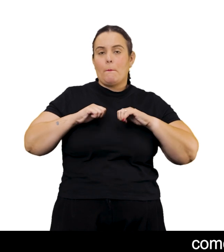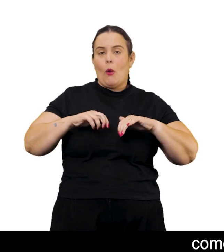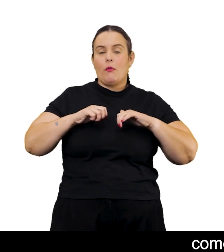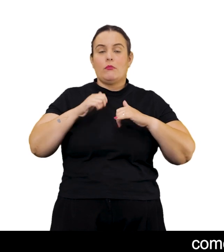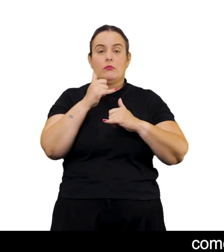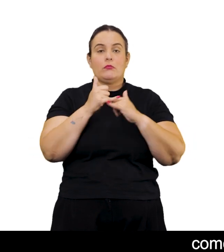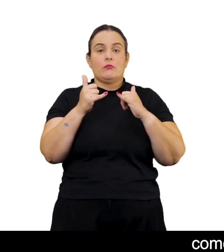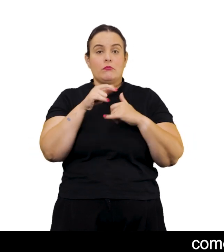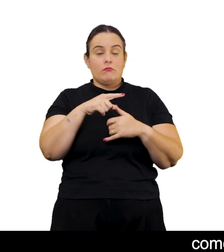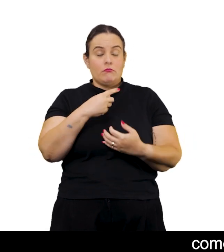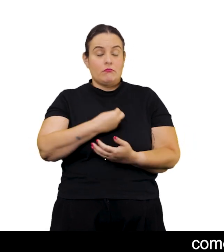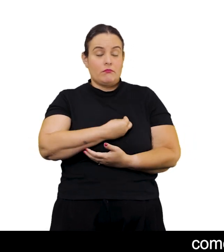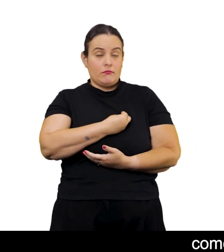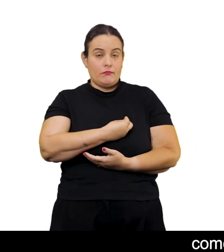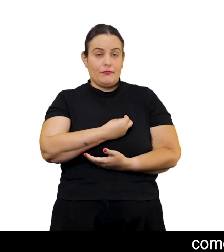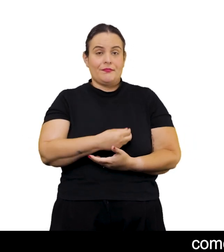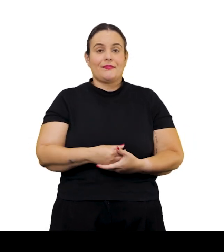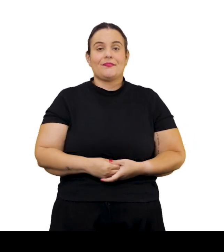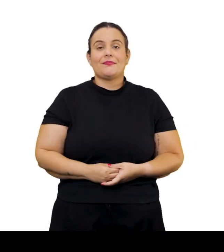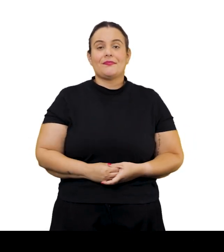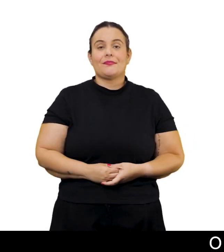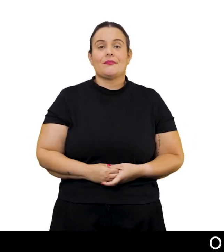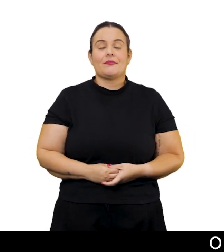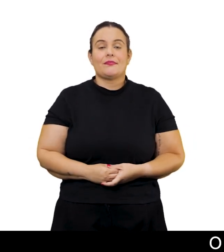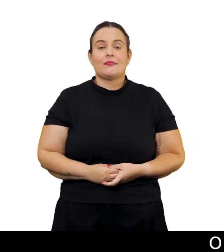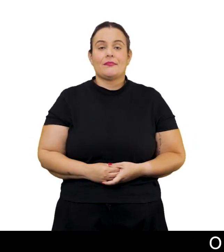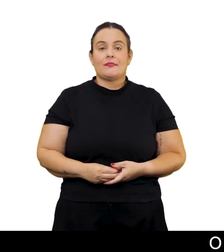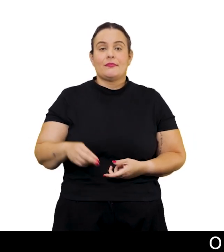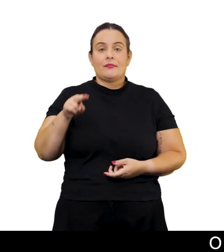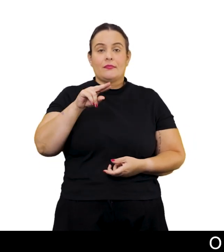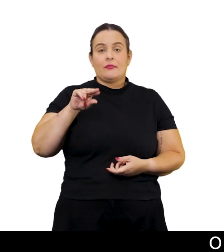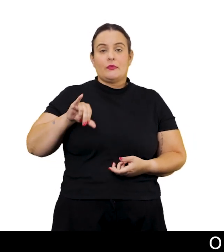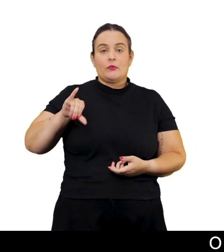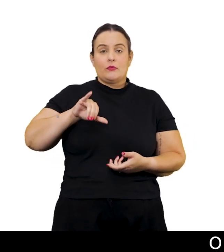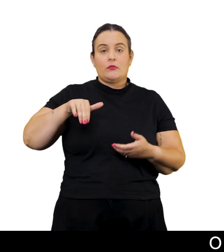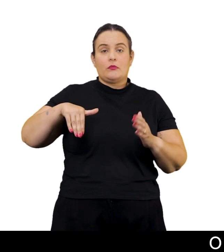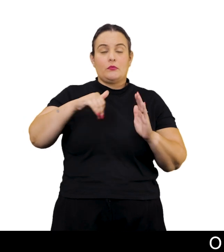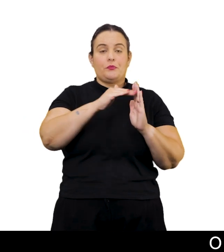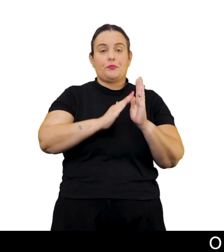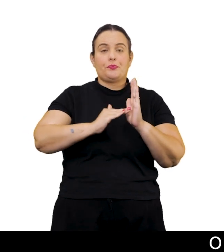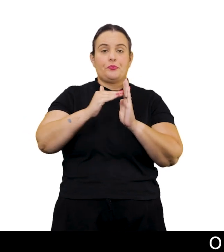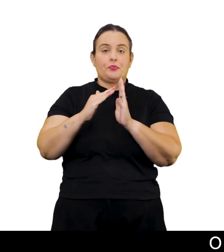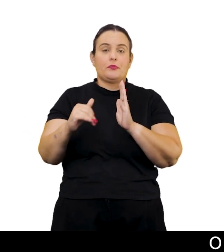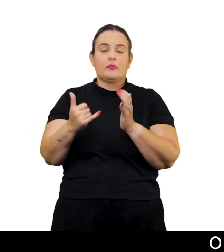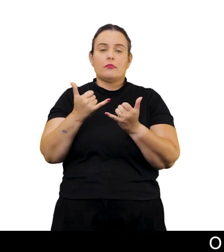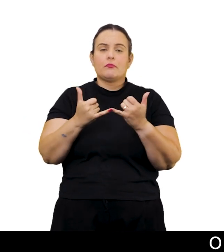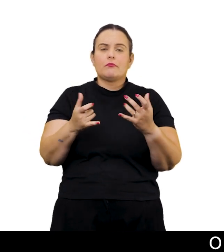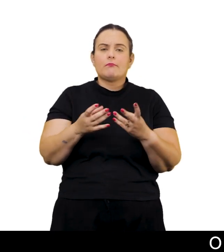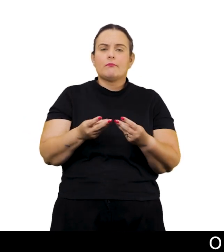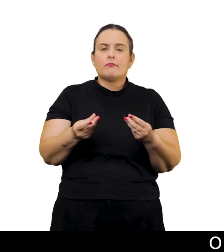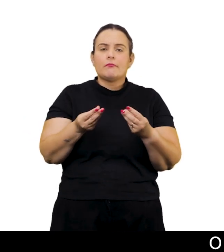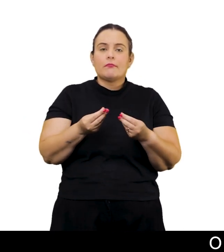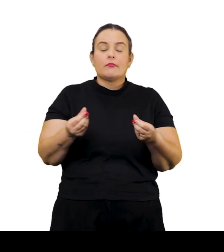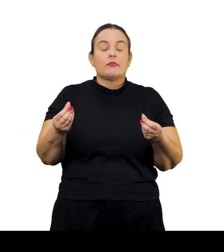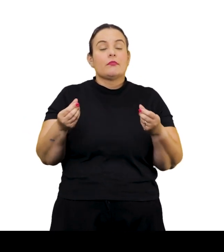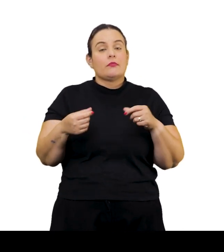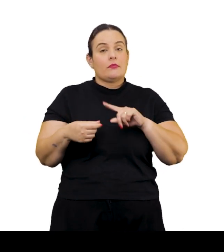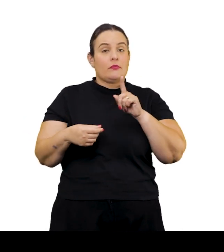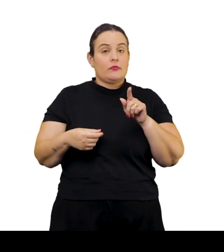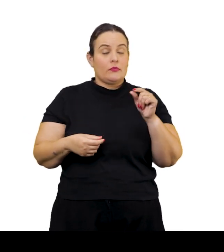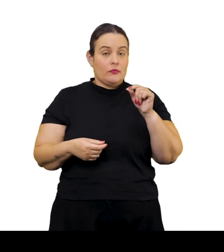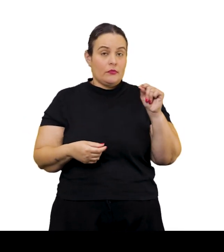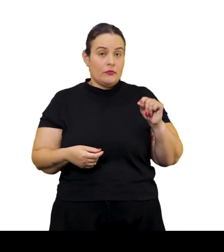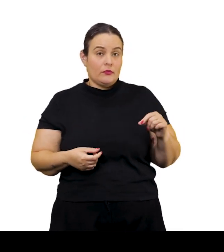como se as próprias formas estivessem vivas. O uso do pastel oleoso confere uma densidade tátil às imagens, enquanto